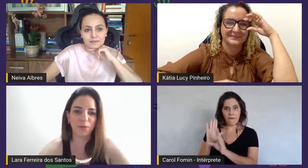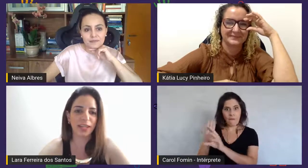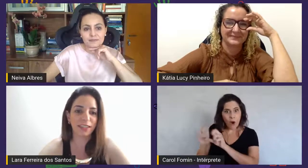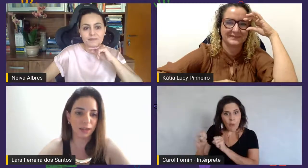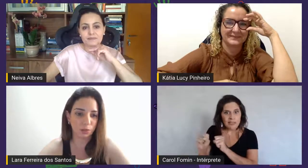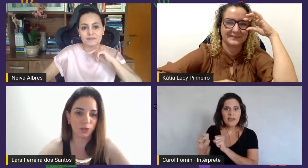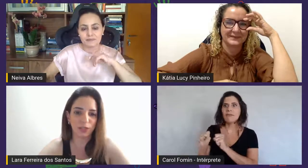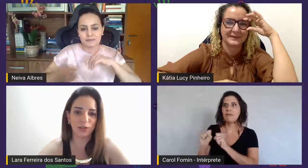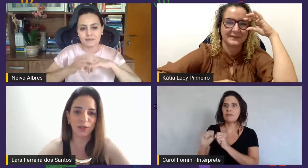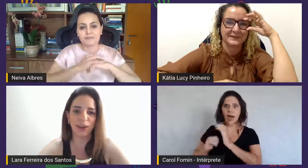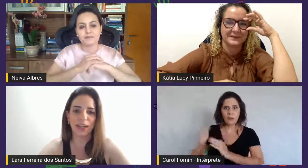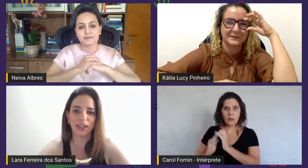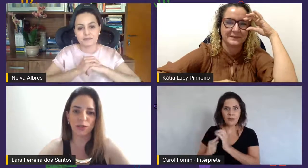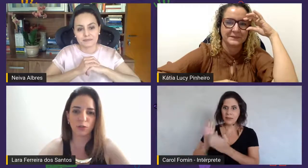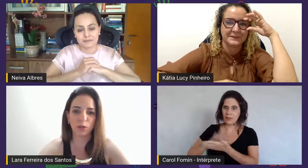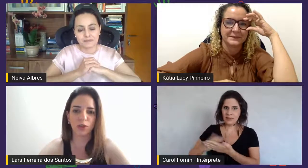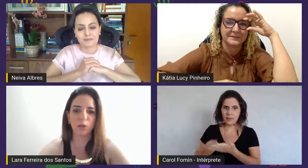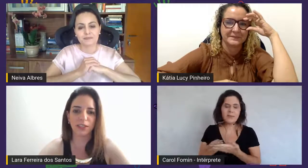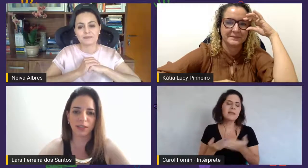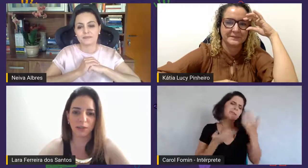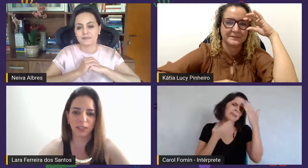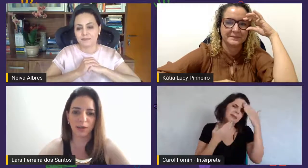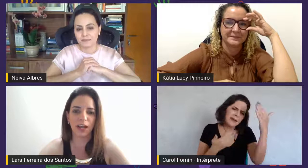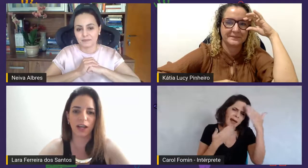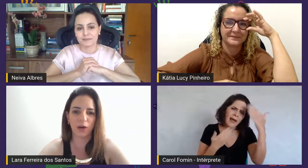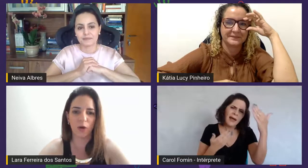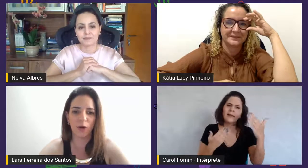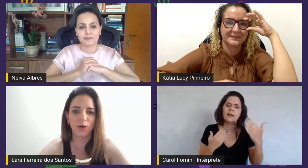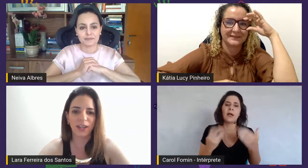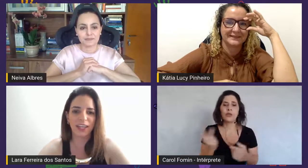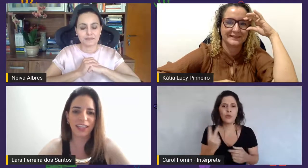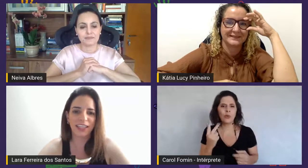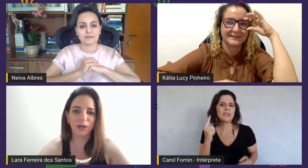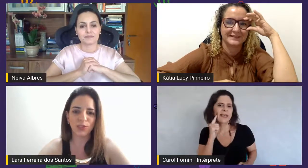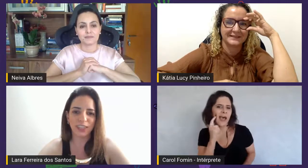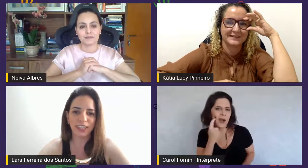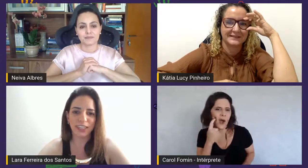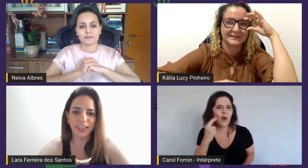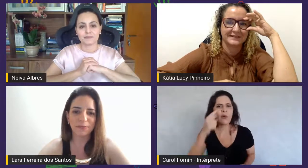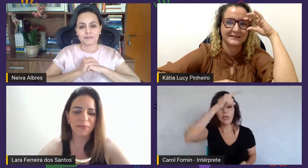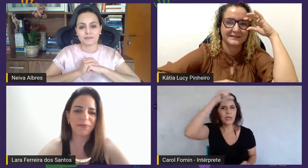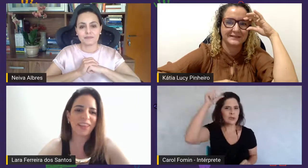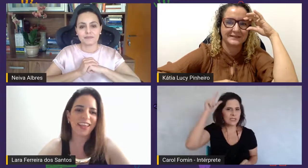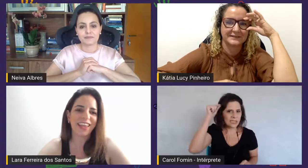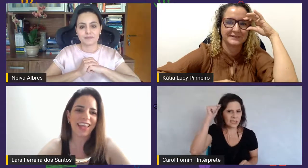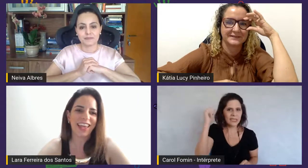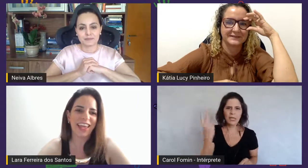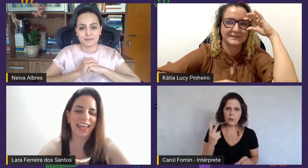acessibilidade jamais seria possível, então agradeço muito a participação da Carol e da Luciana.